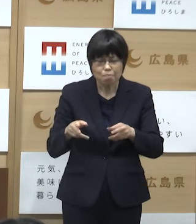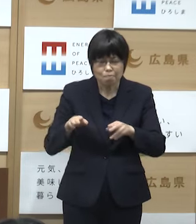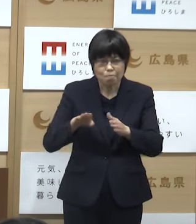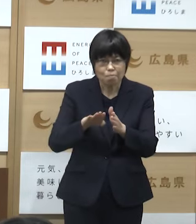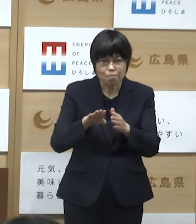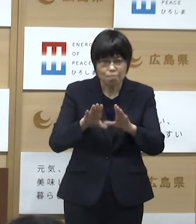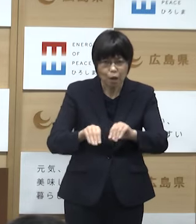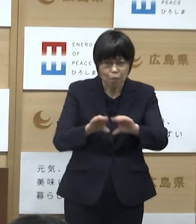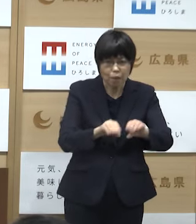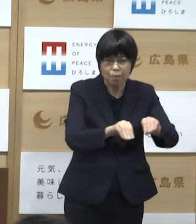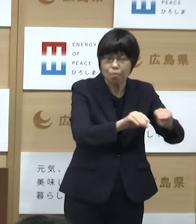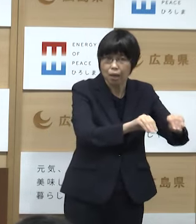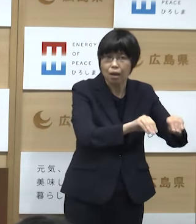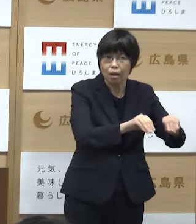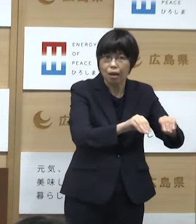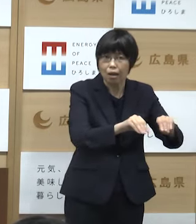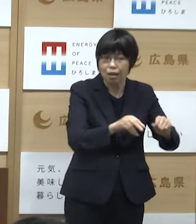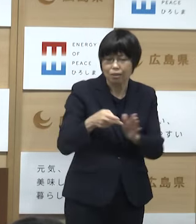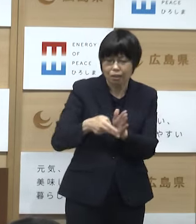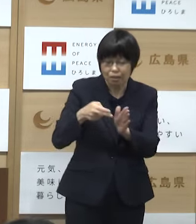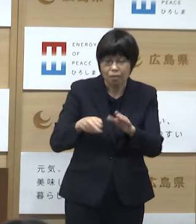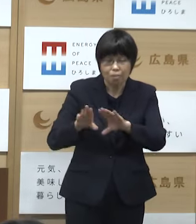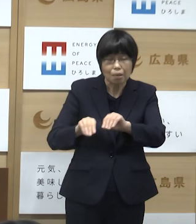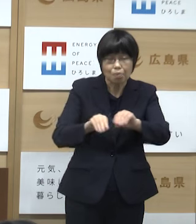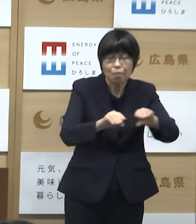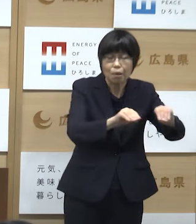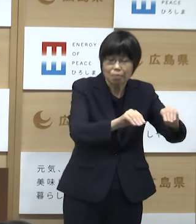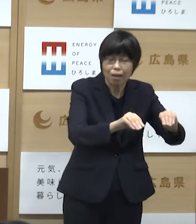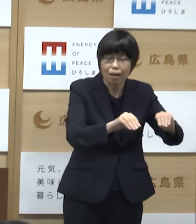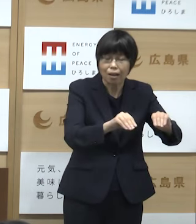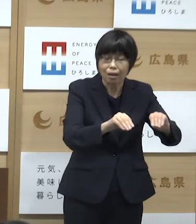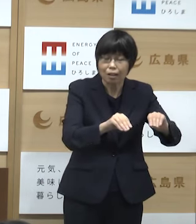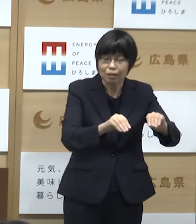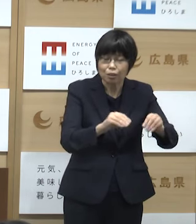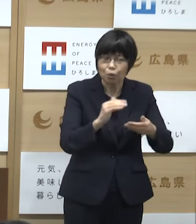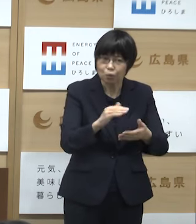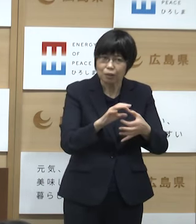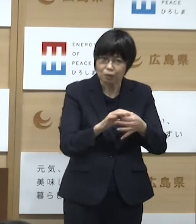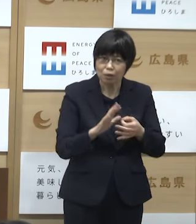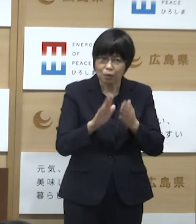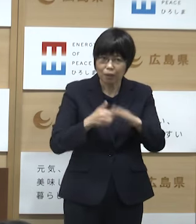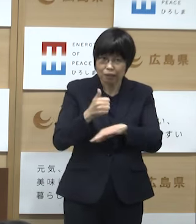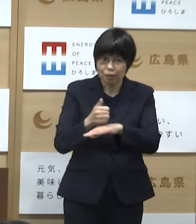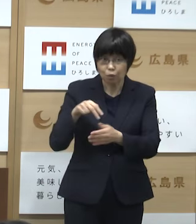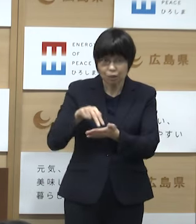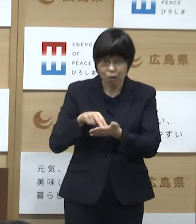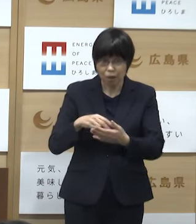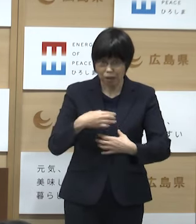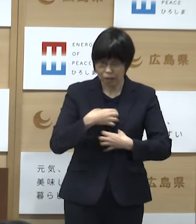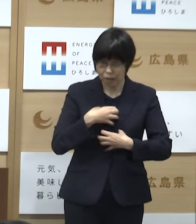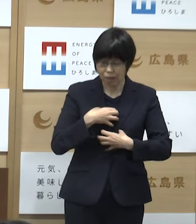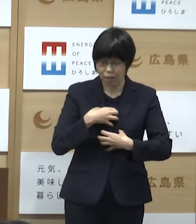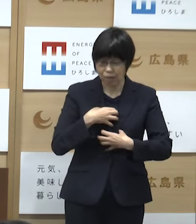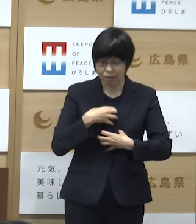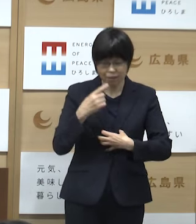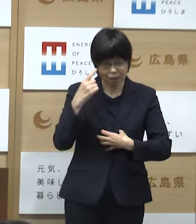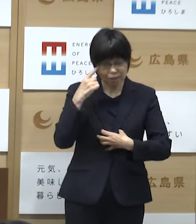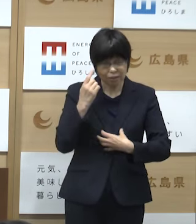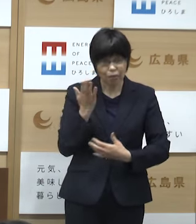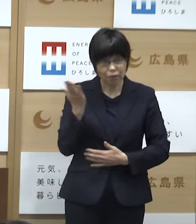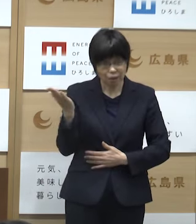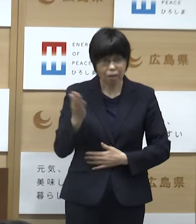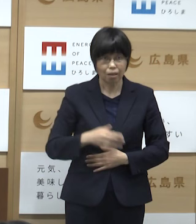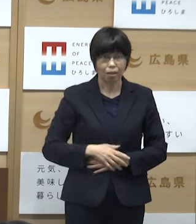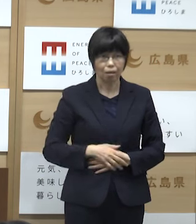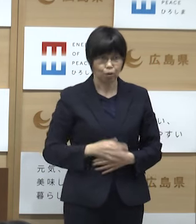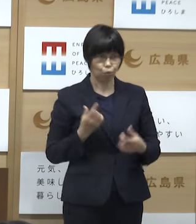題だけが先行してしまって走っていくということについては、知事としては懸念というか疑問をお感じであるというふうな認識で